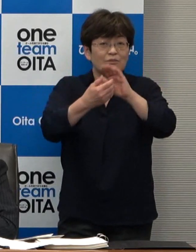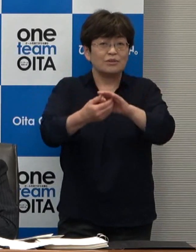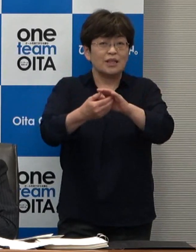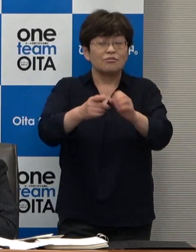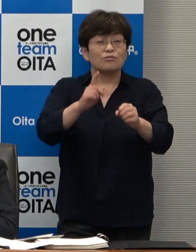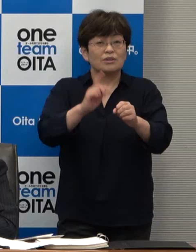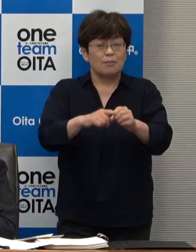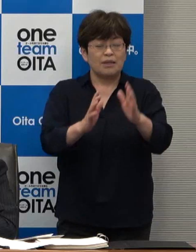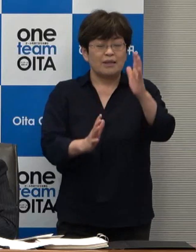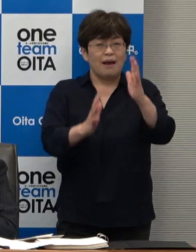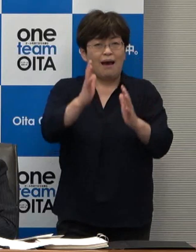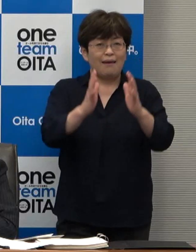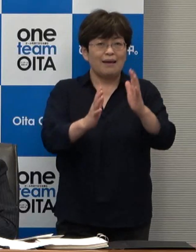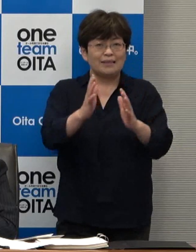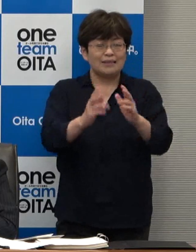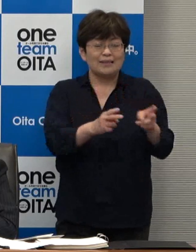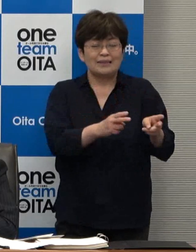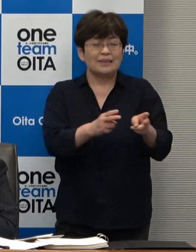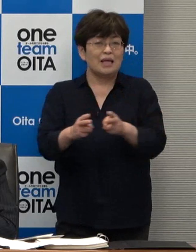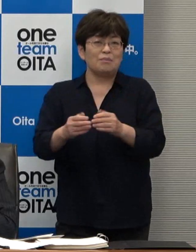備を行ってまいります。